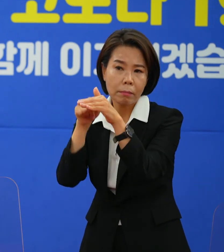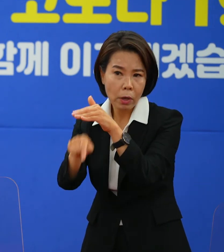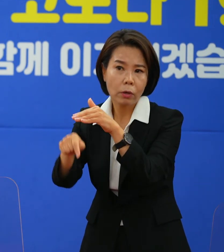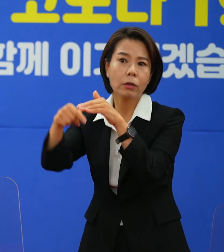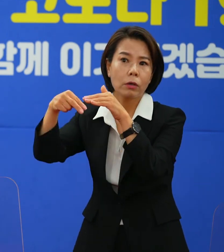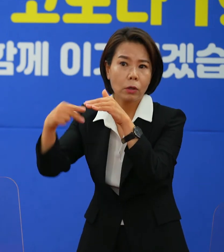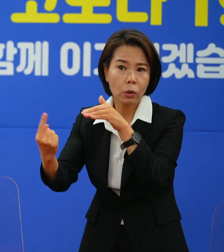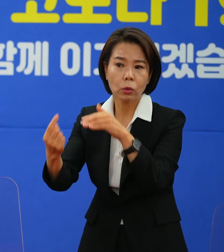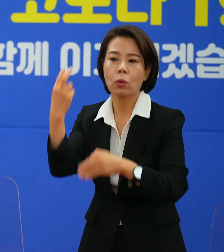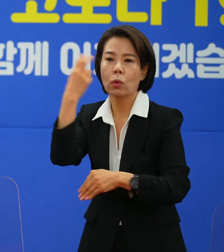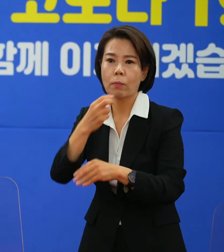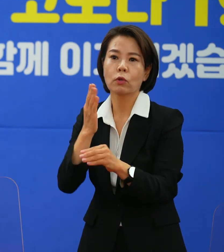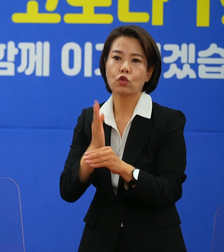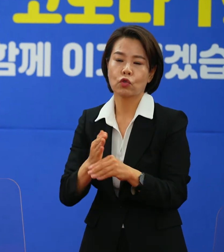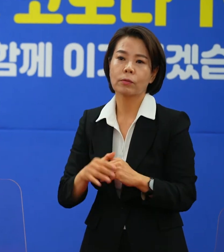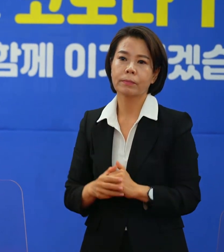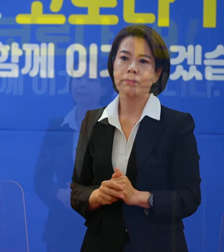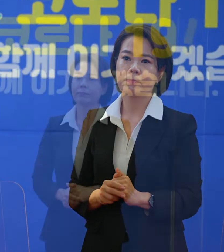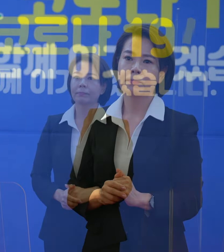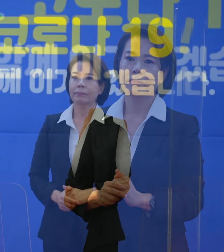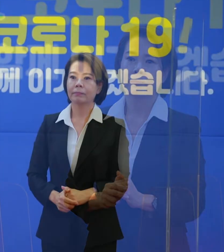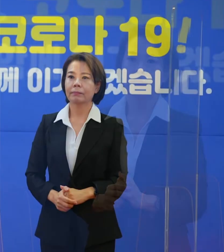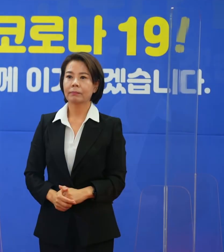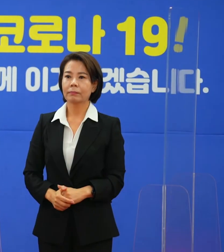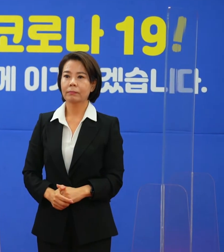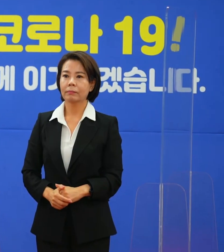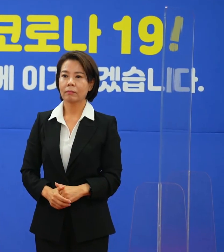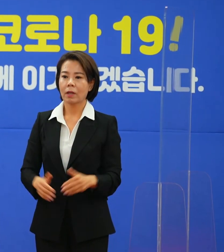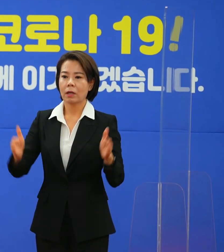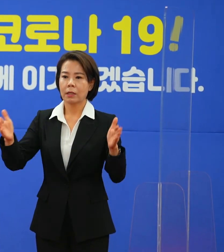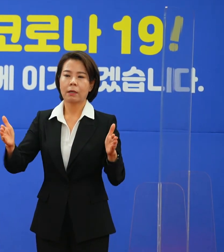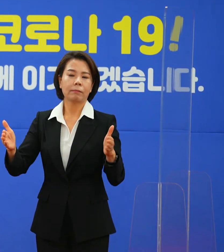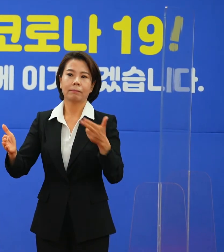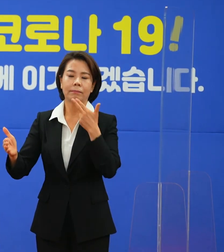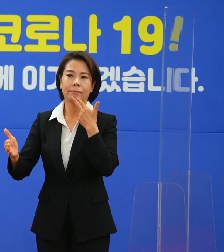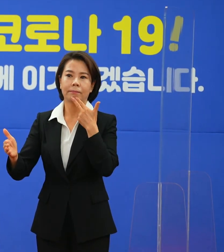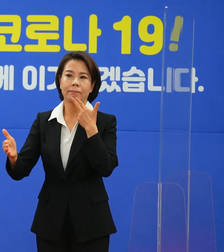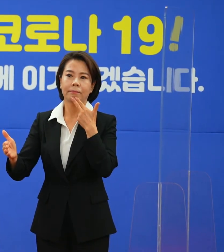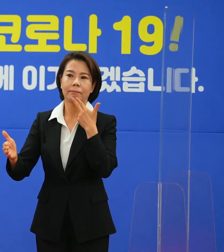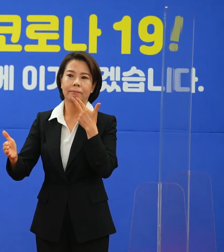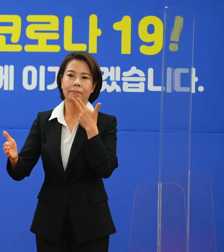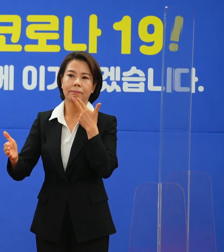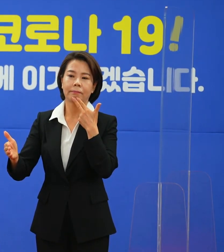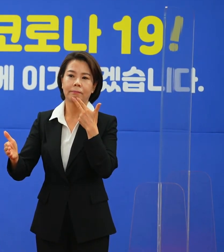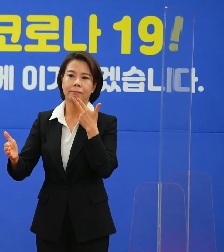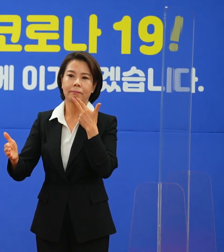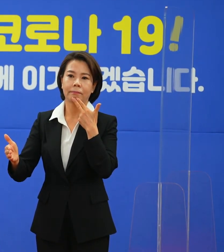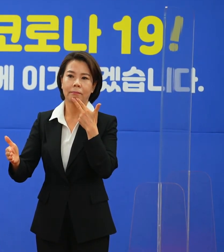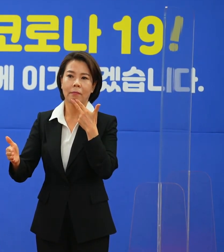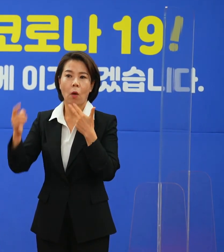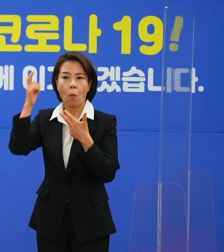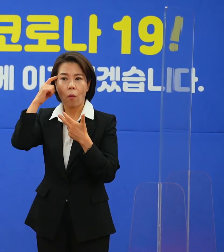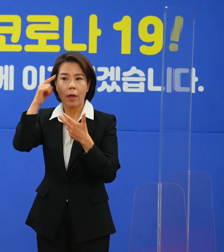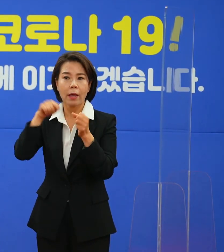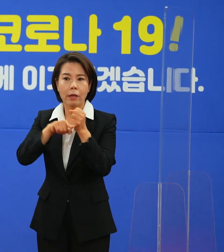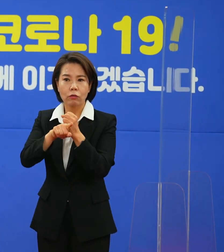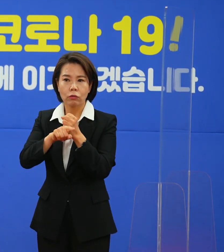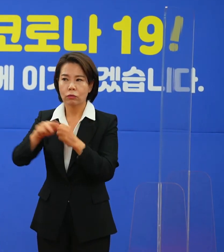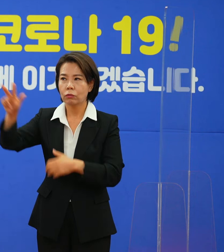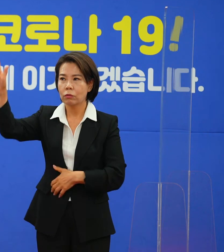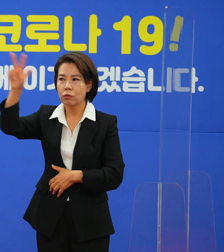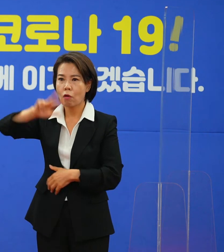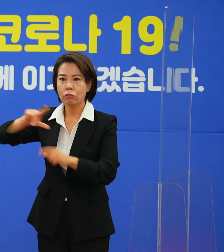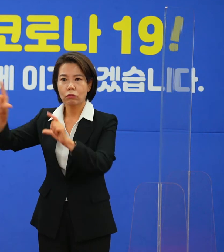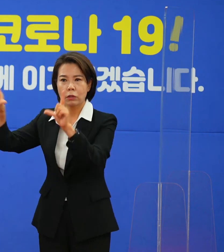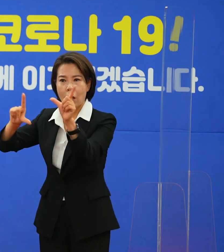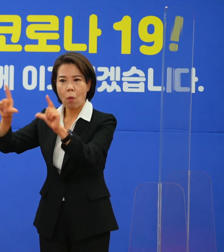행정명령도 검토하고 있다는 말씀을 드립니다. 지금 기한은 없습니다. 이게 왜 기한이 없냐면 전국 상황도